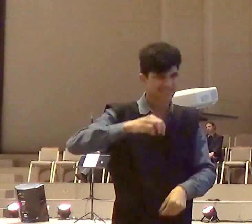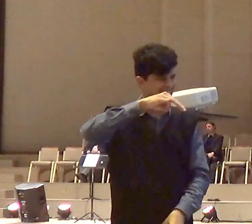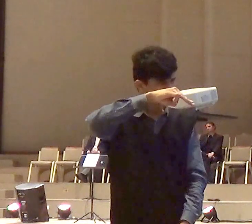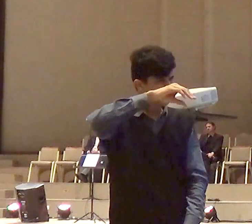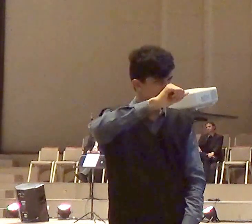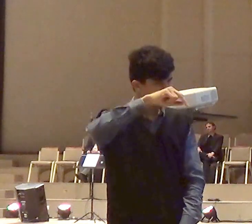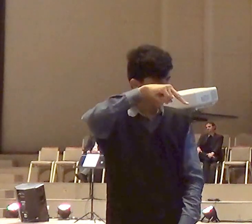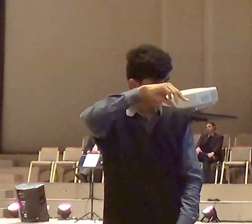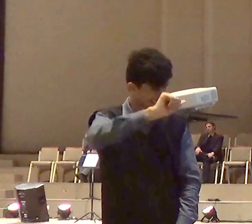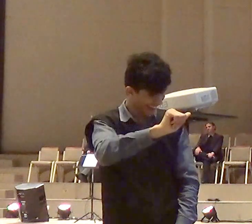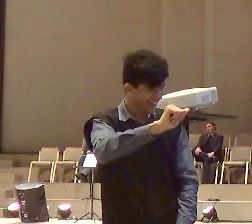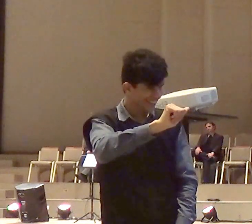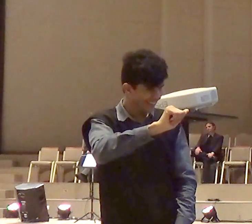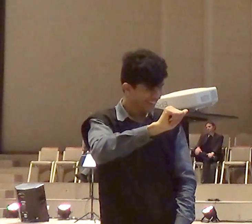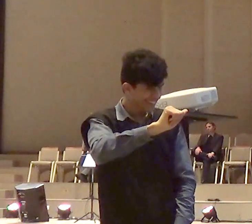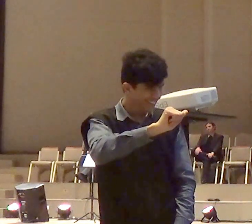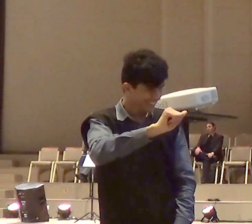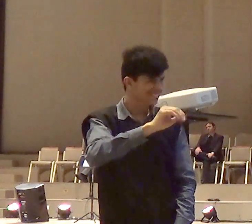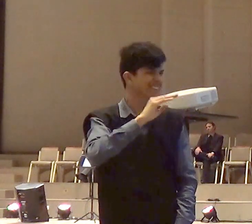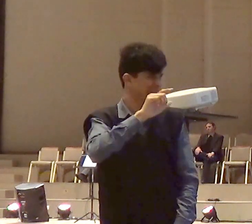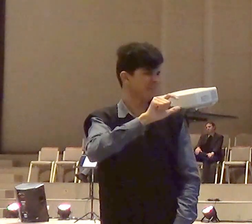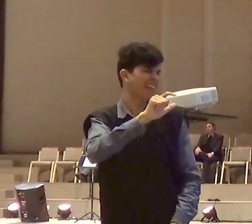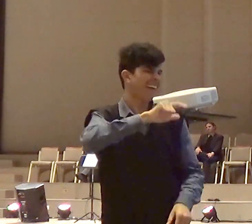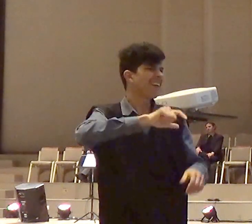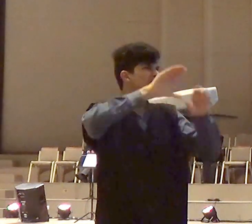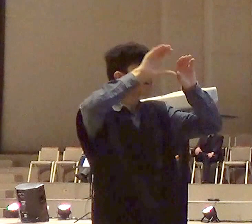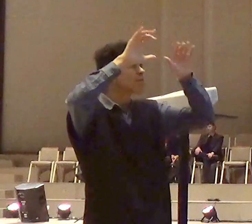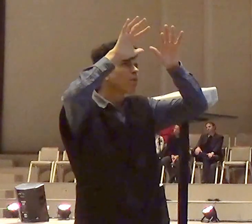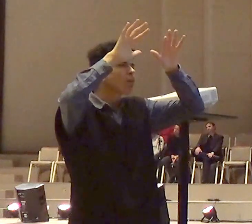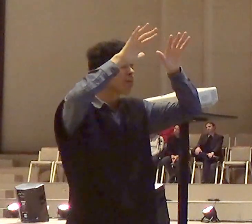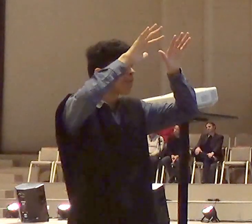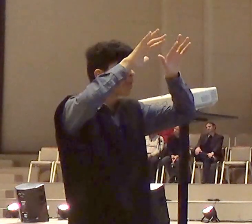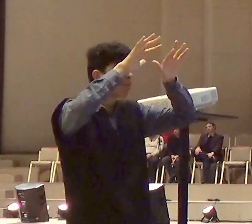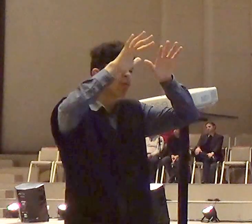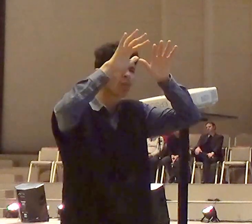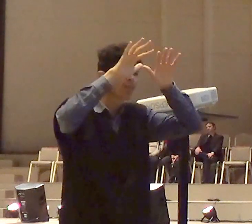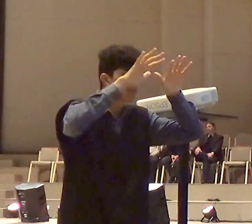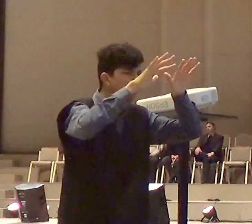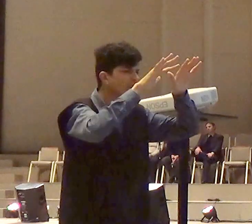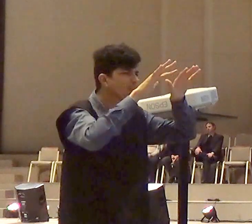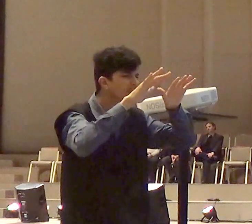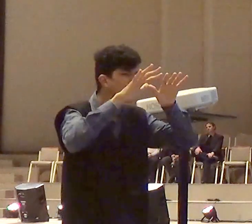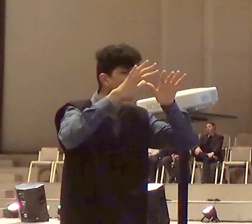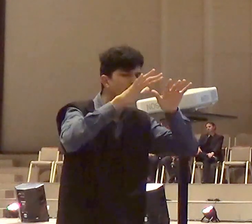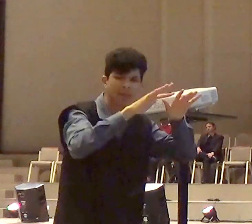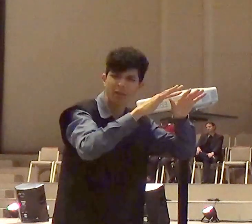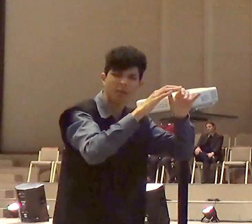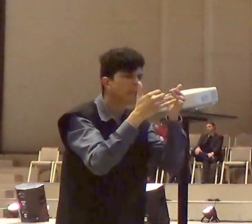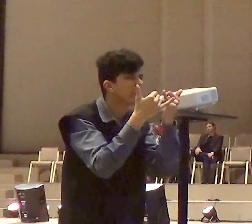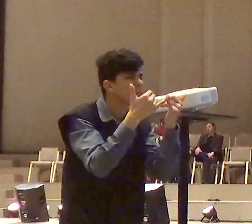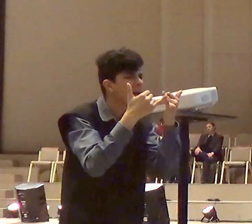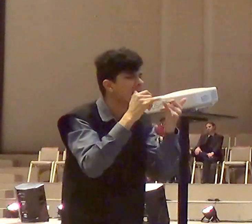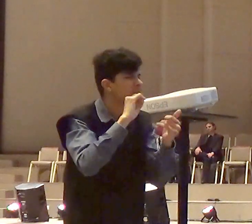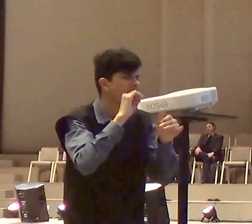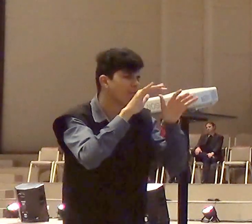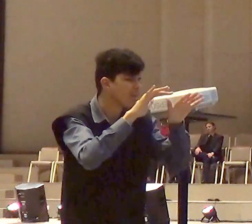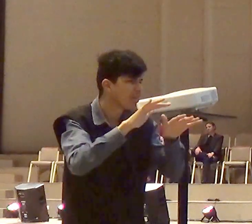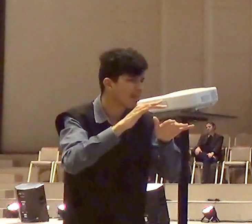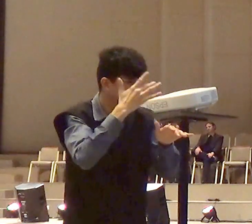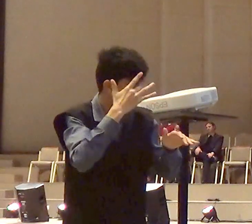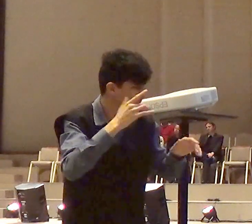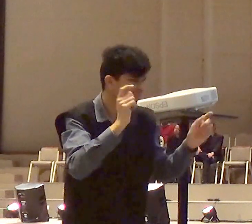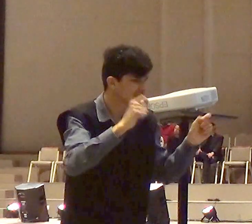só que quando a gente está com o coração Amargurado a gente não vê isso e quando a gente começa a levantar